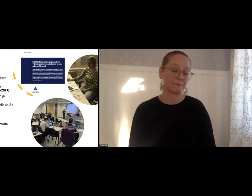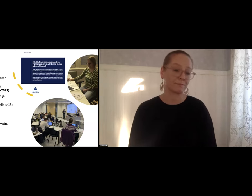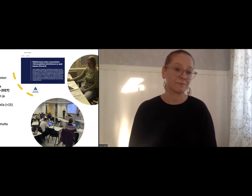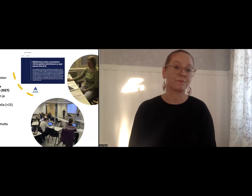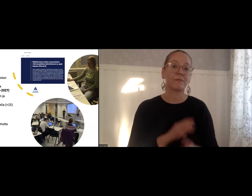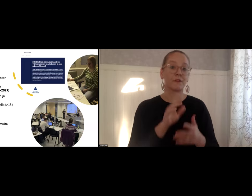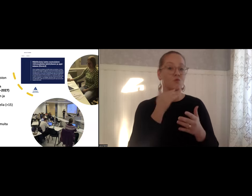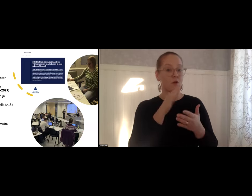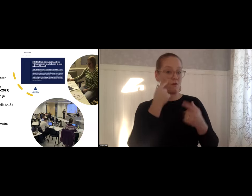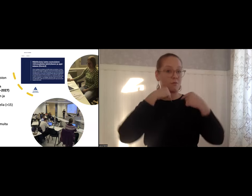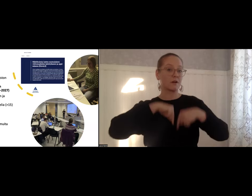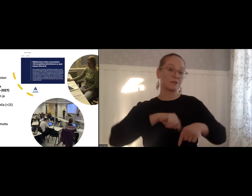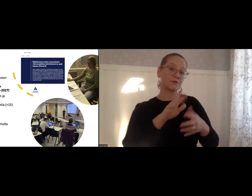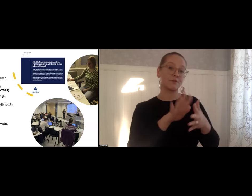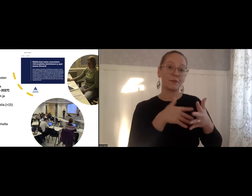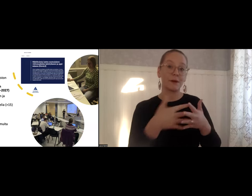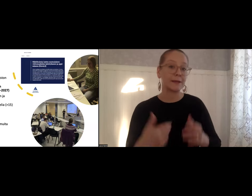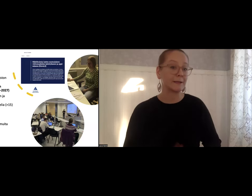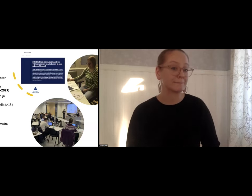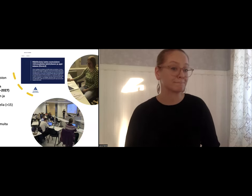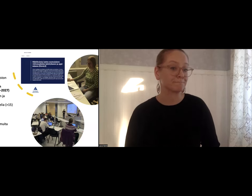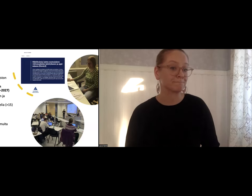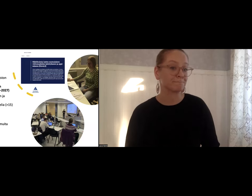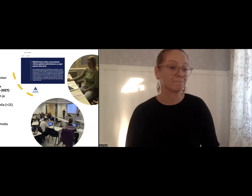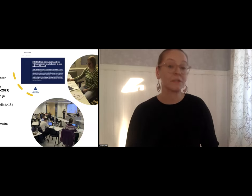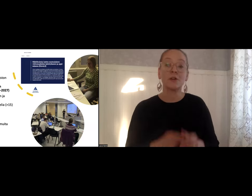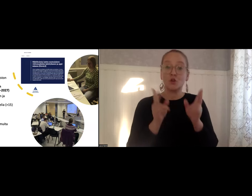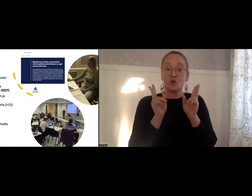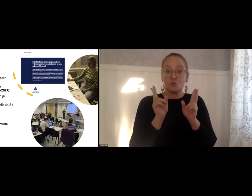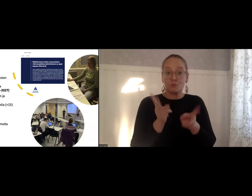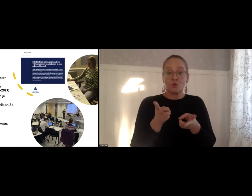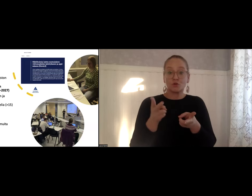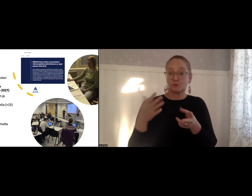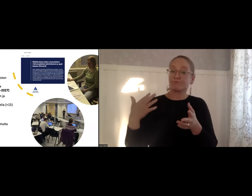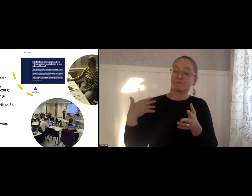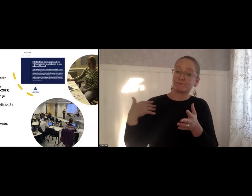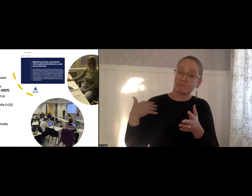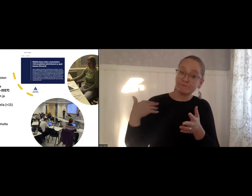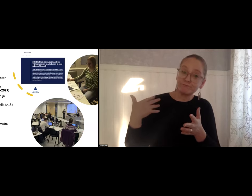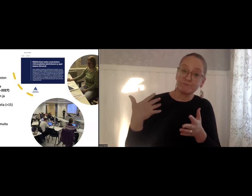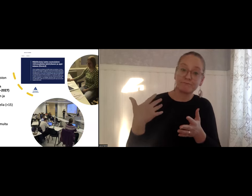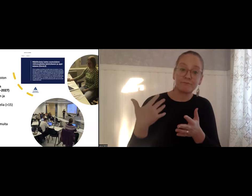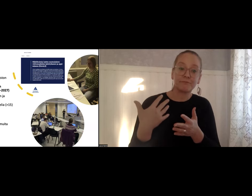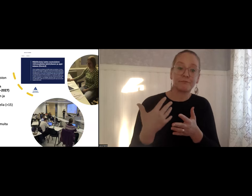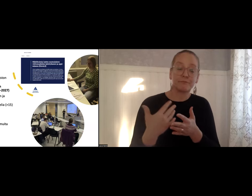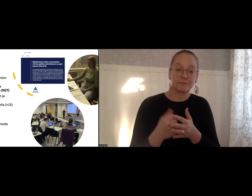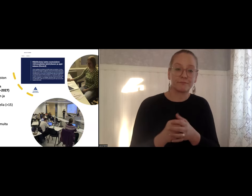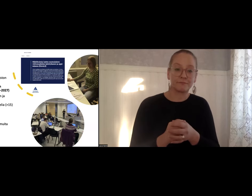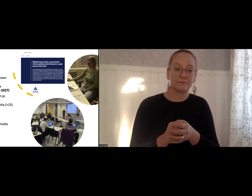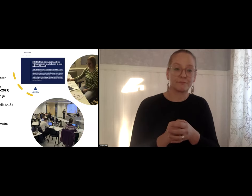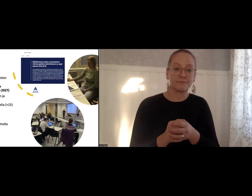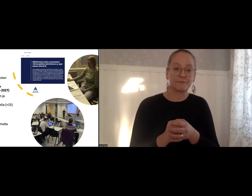nimenomaan lapsiin ja nuoriin. Eli heidän tutkimuksissaan sitä viittomakielen